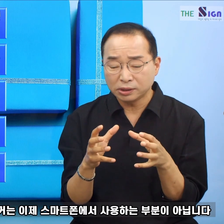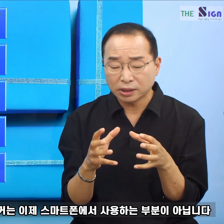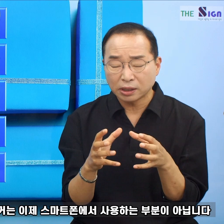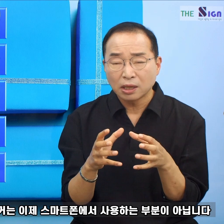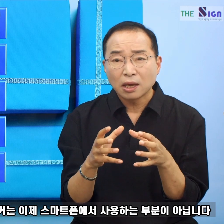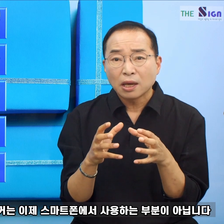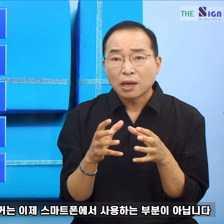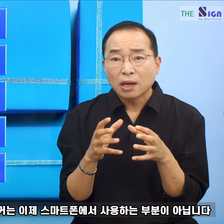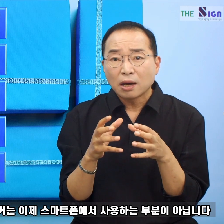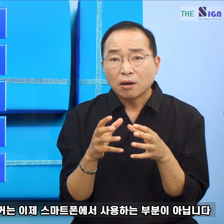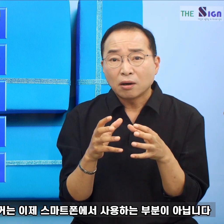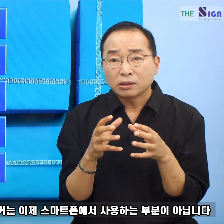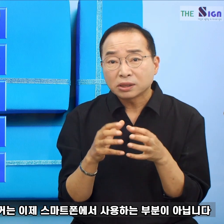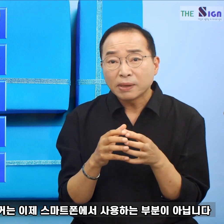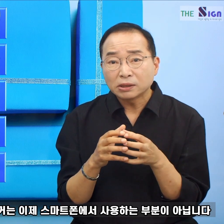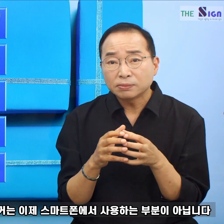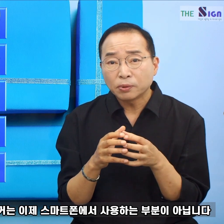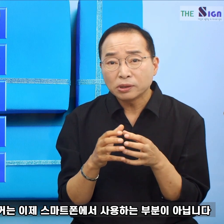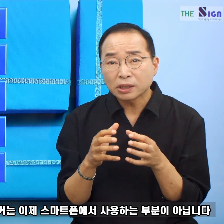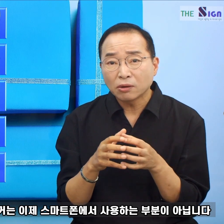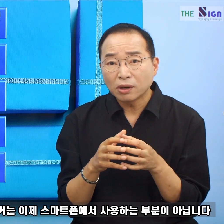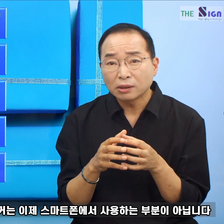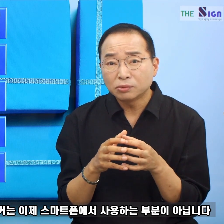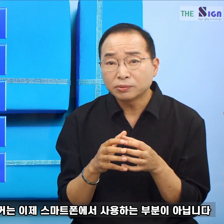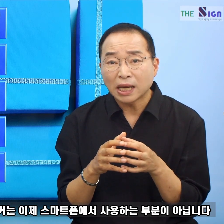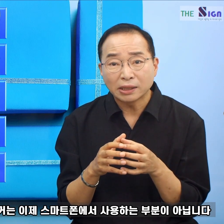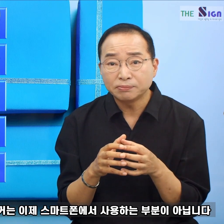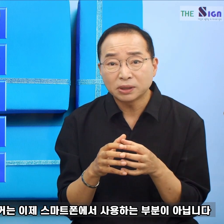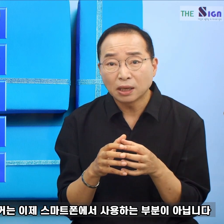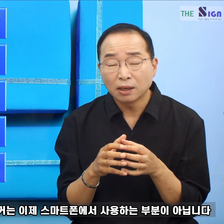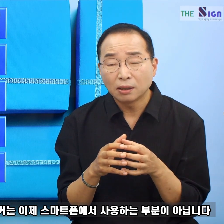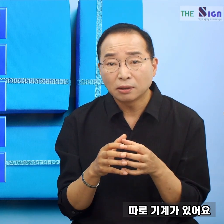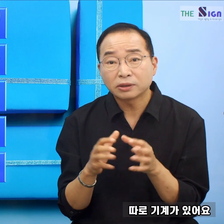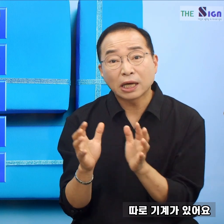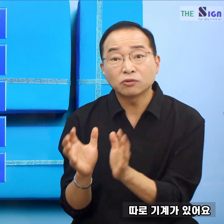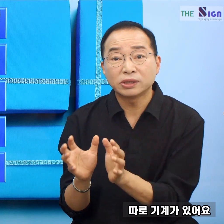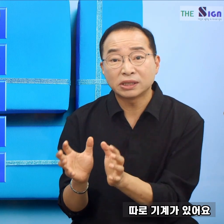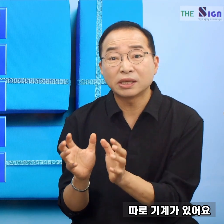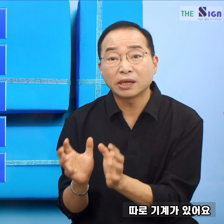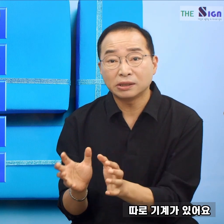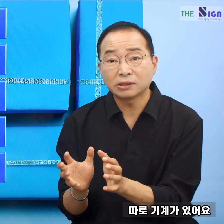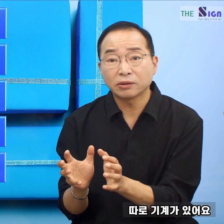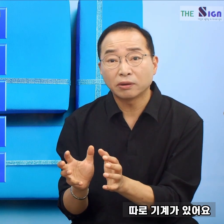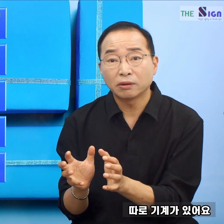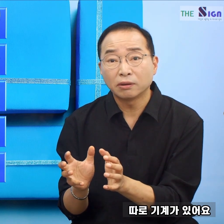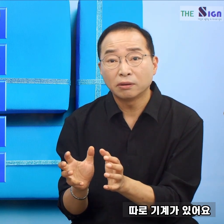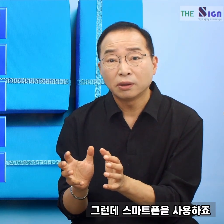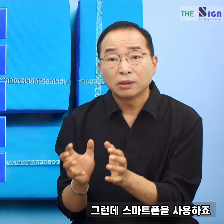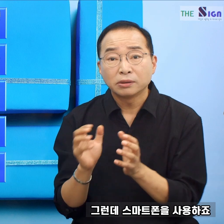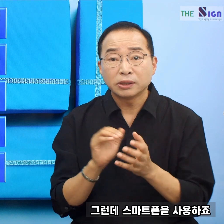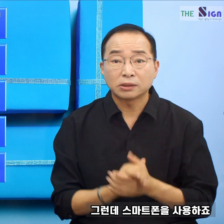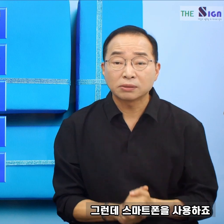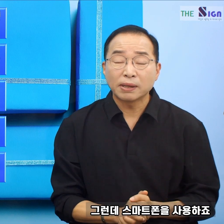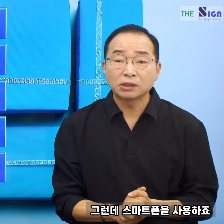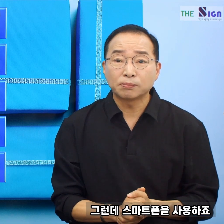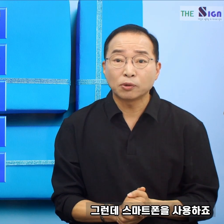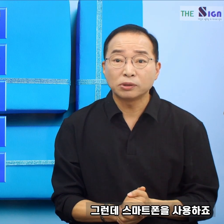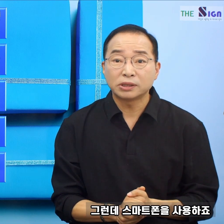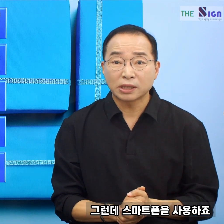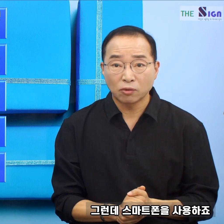이제 스마트폰에 사용하는 부분이 아닙니다. 따로 이제 기기가 있어요. 근데 스마트폰을 이제